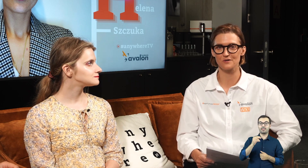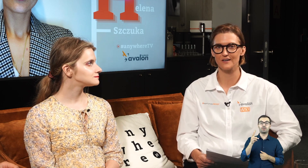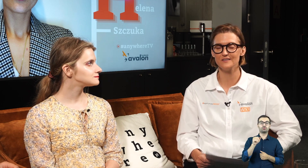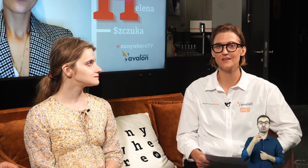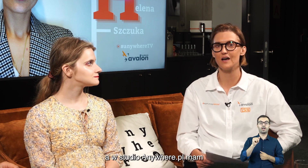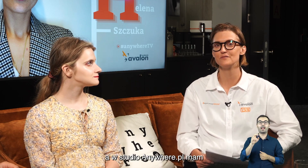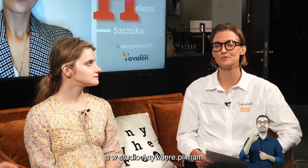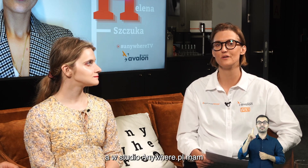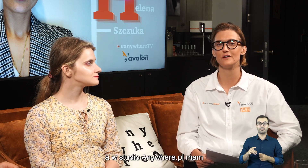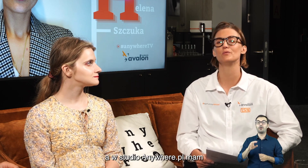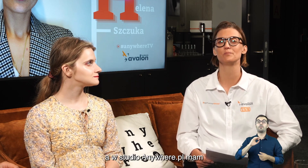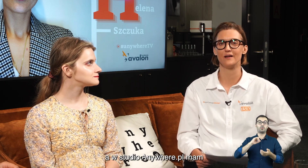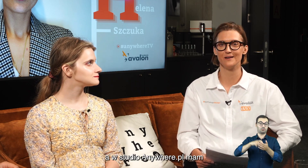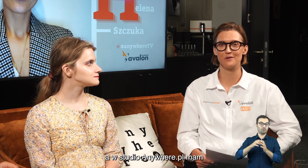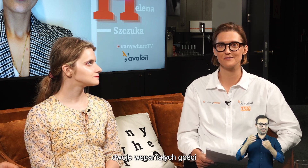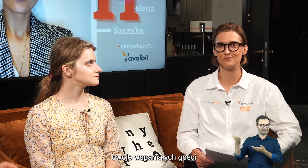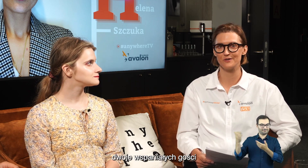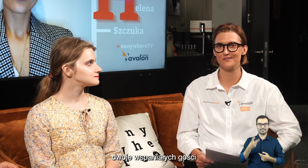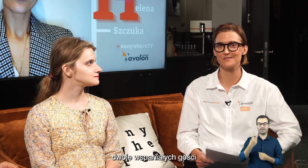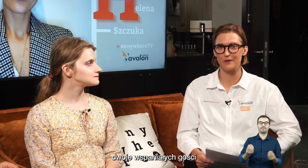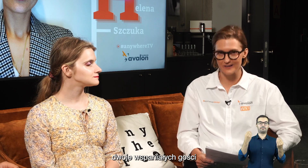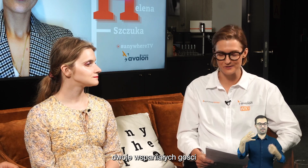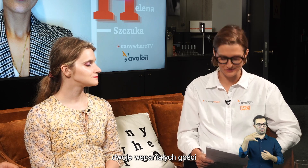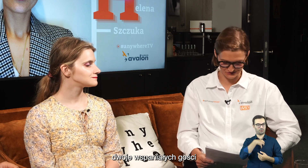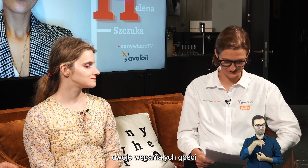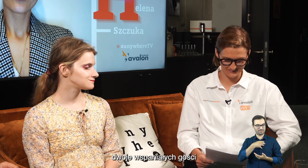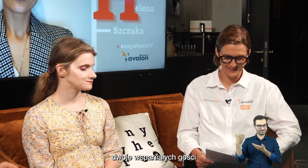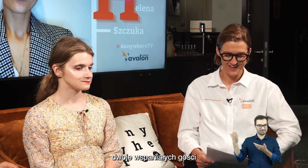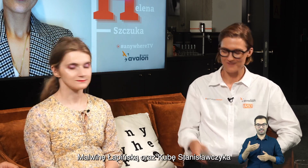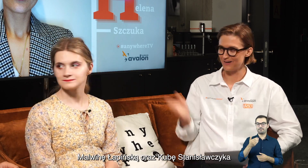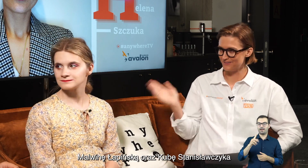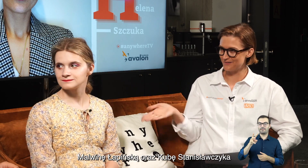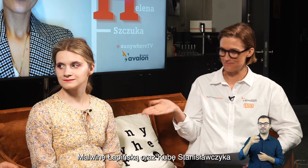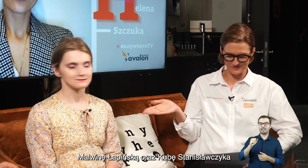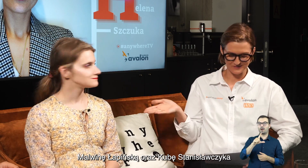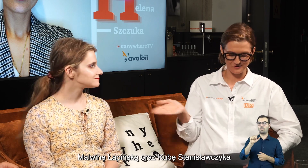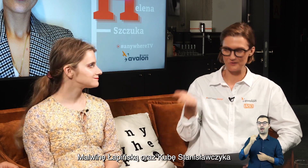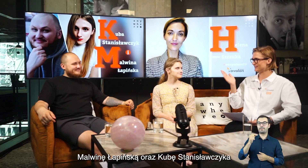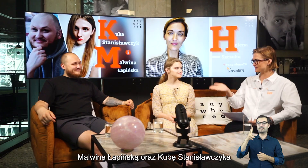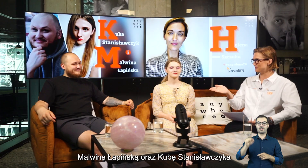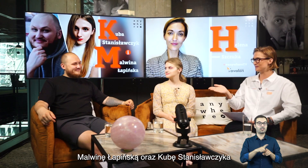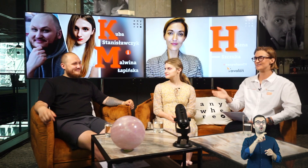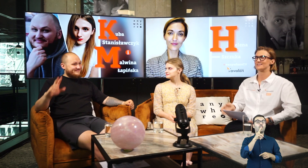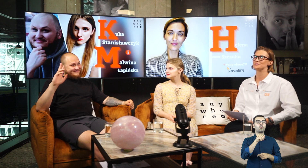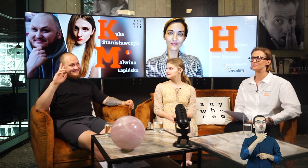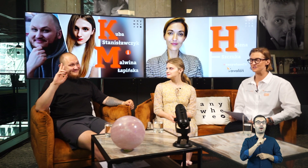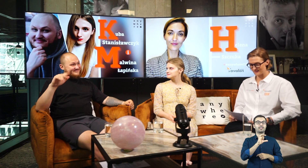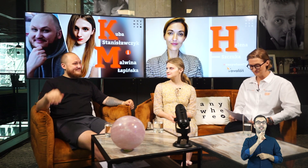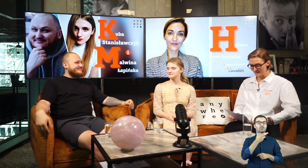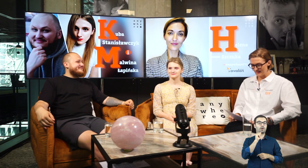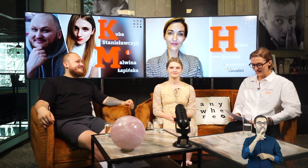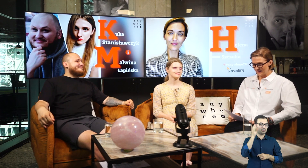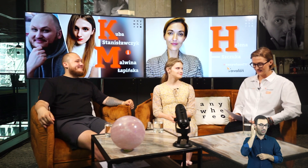Helena Szczuka-Kaleński, a w studio Anywhere.pl mam dwoje wspaniałych gości, Malwinę Łapińską oraz Kubę